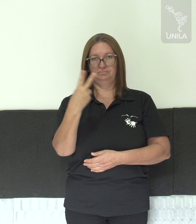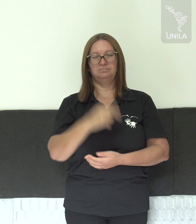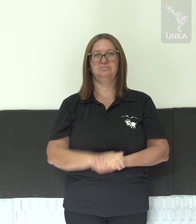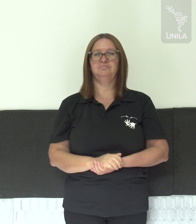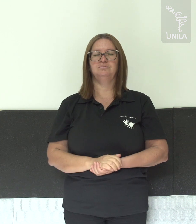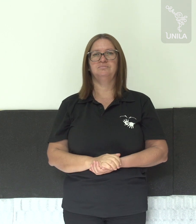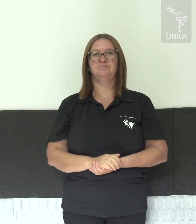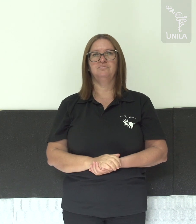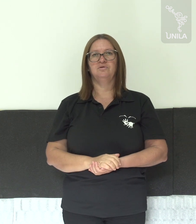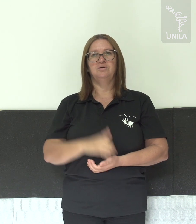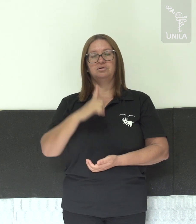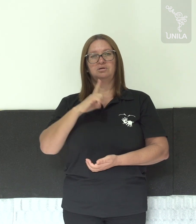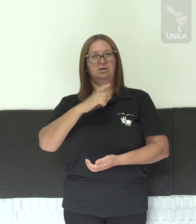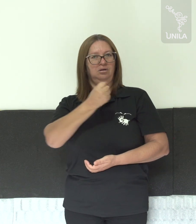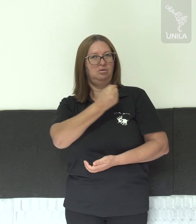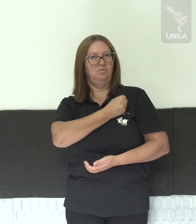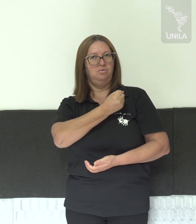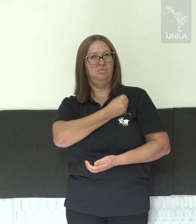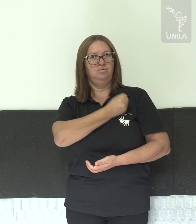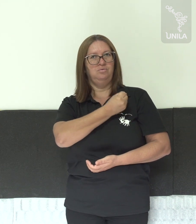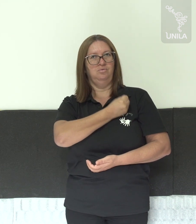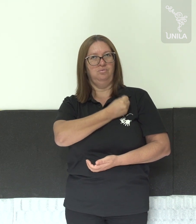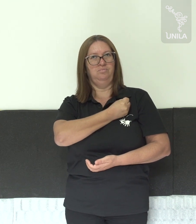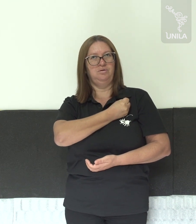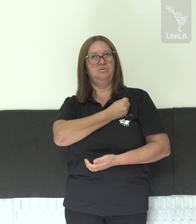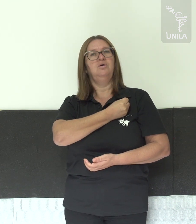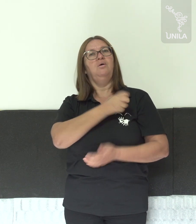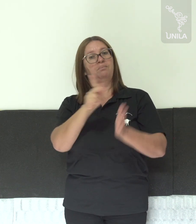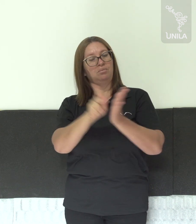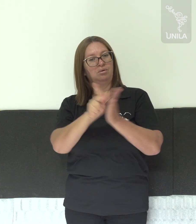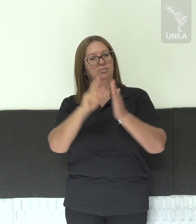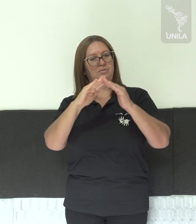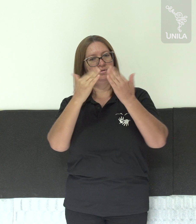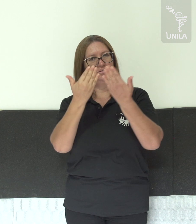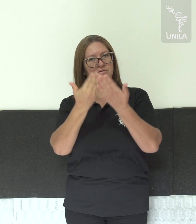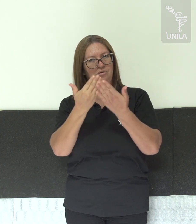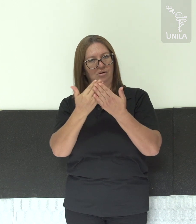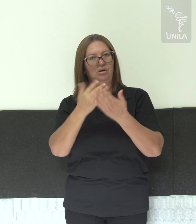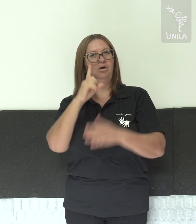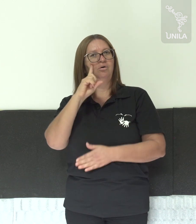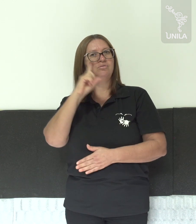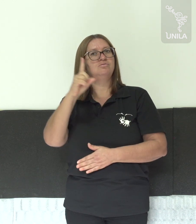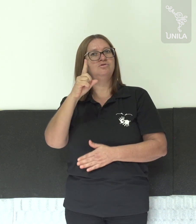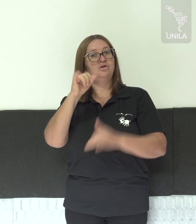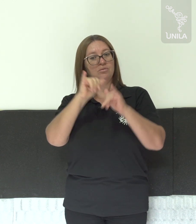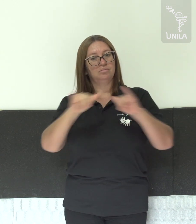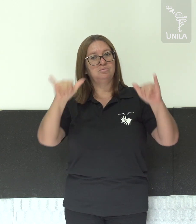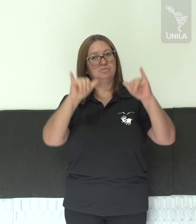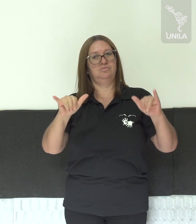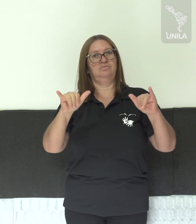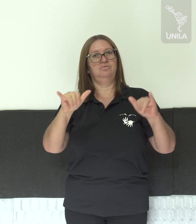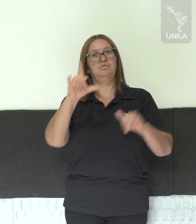7.3.4.3.2. Conter o número do credenciamento da escola com a data de publicação no Diário